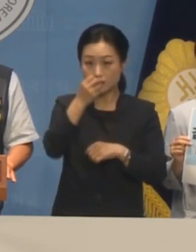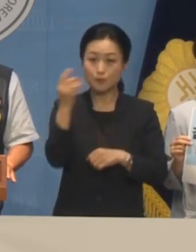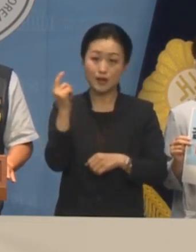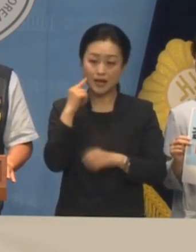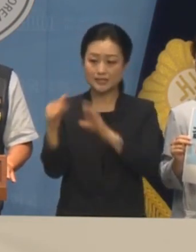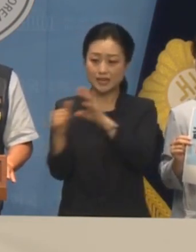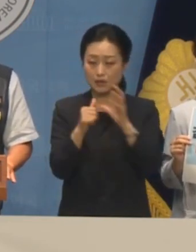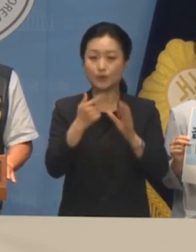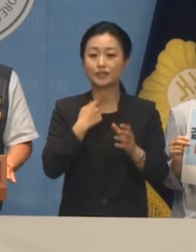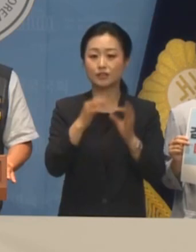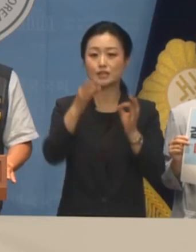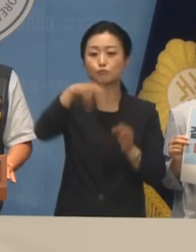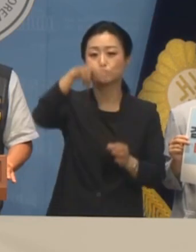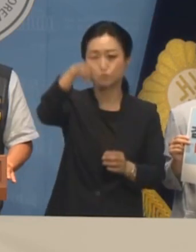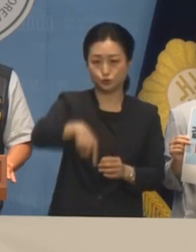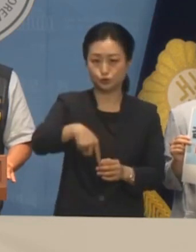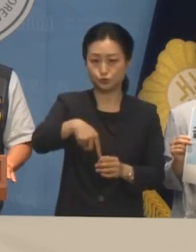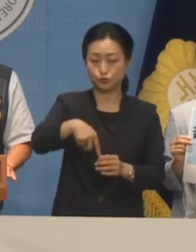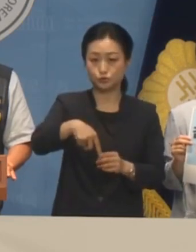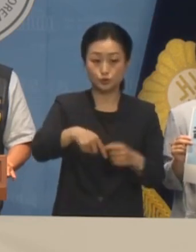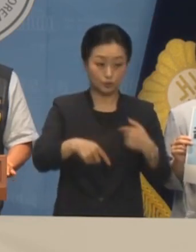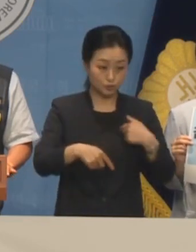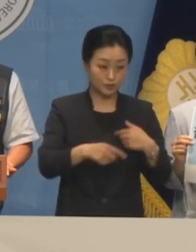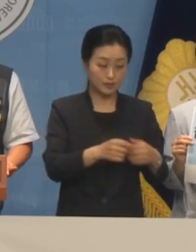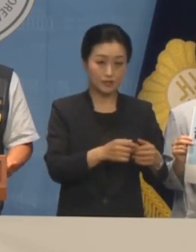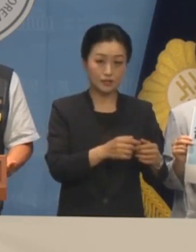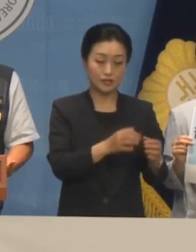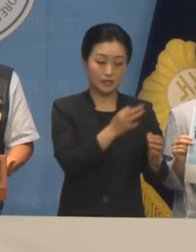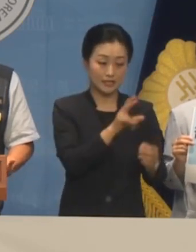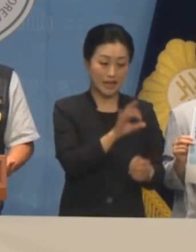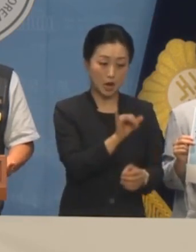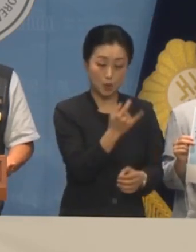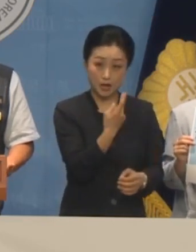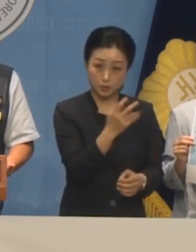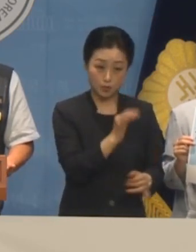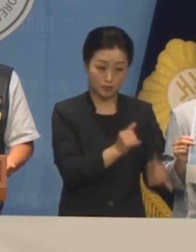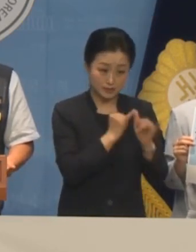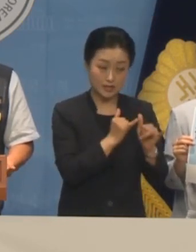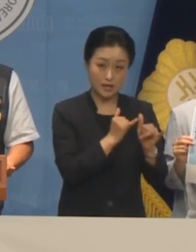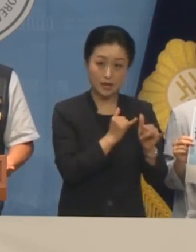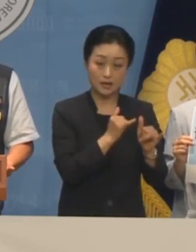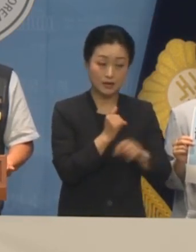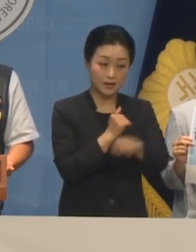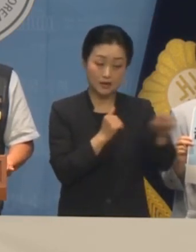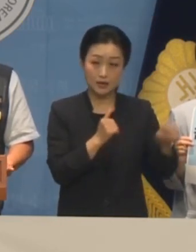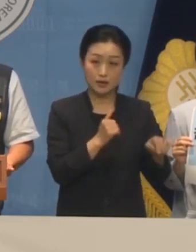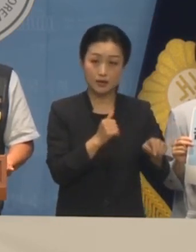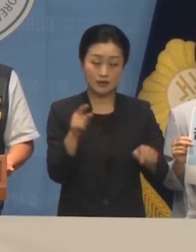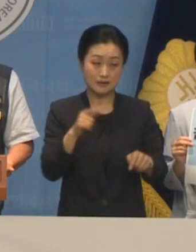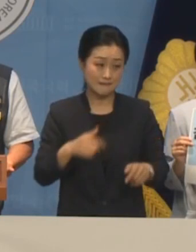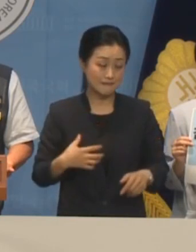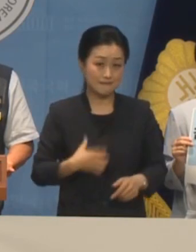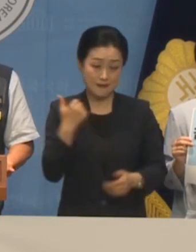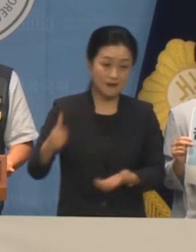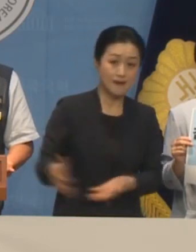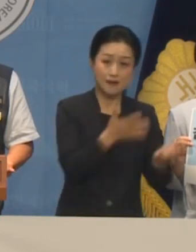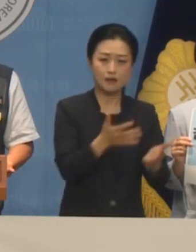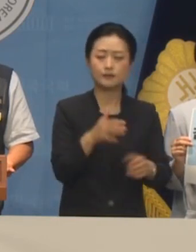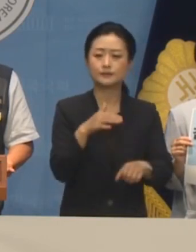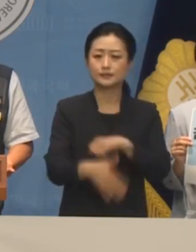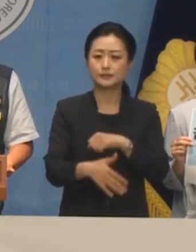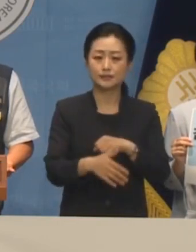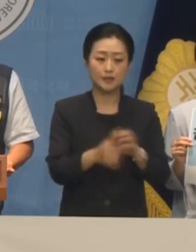인용한 자입니다 동료를 잃은 건설노동자들의 아픔에 불을 지른 노조 자입니다 아직도 유가족들은